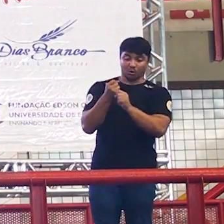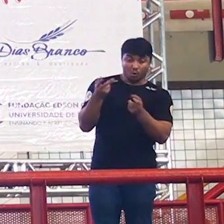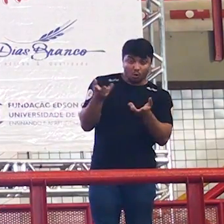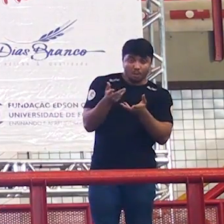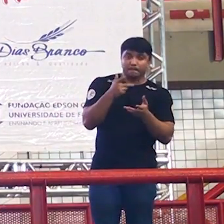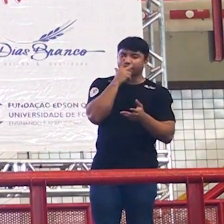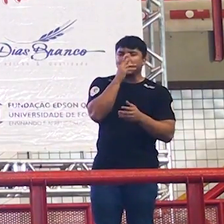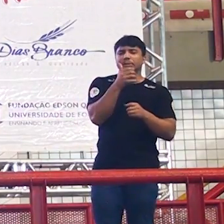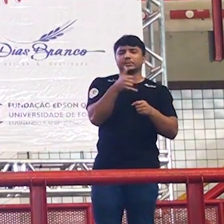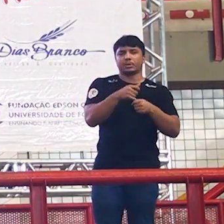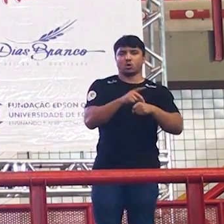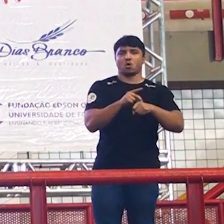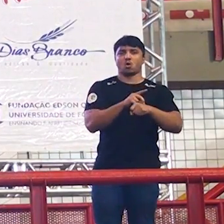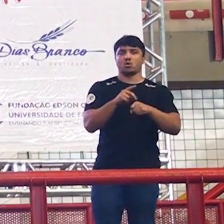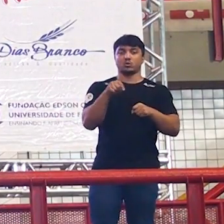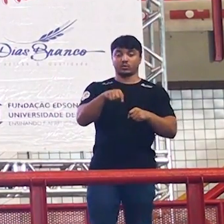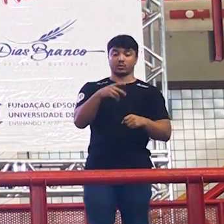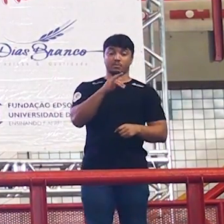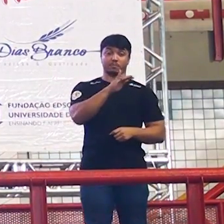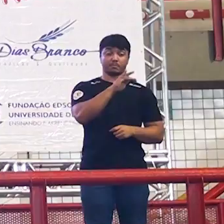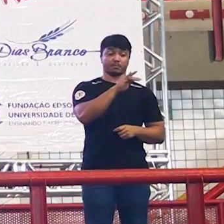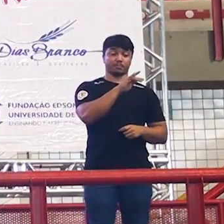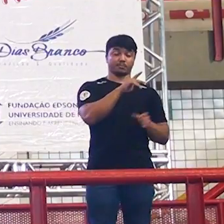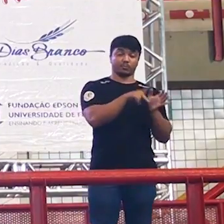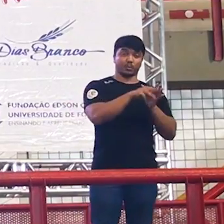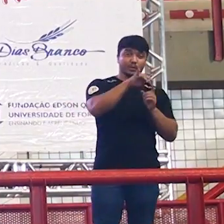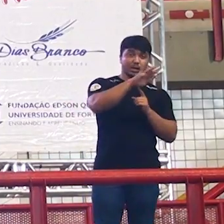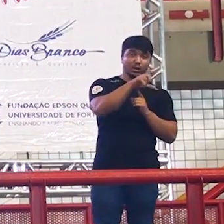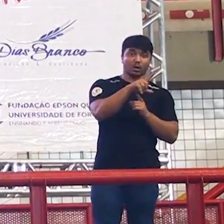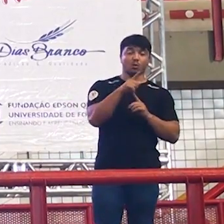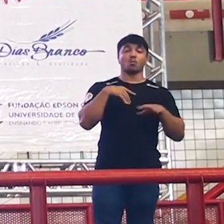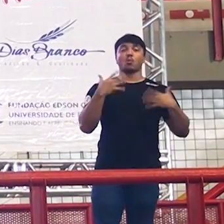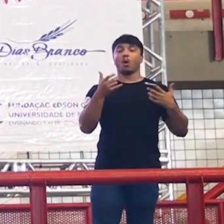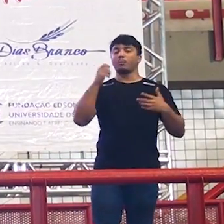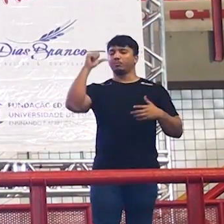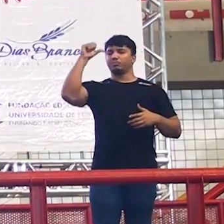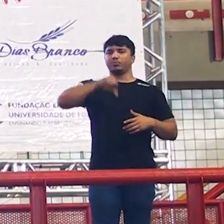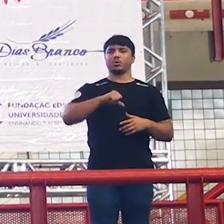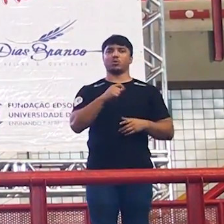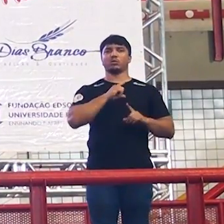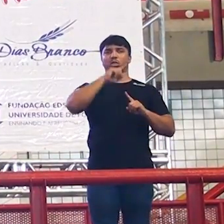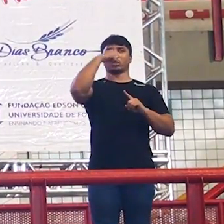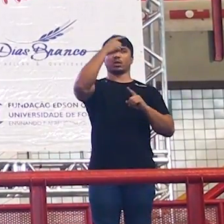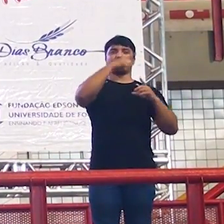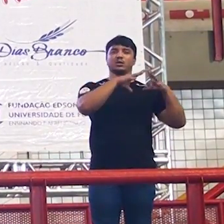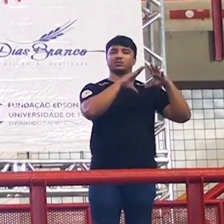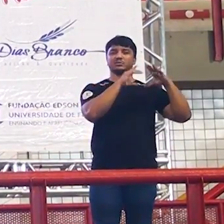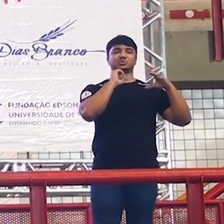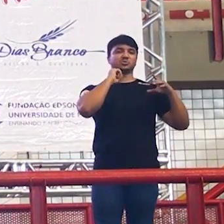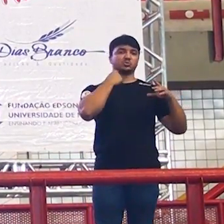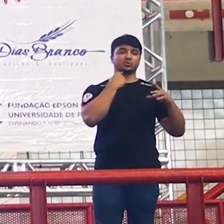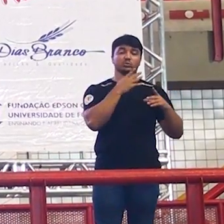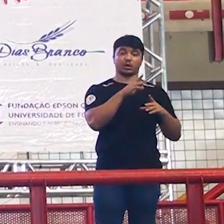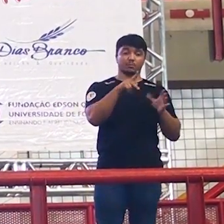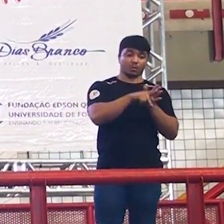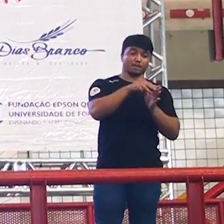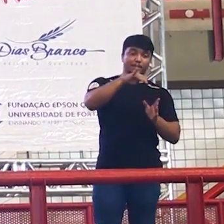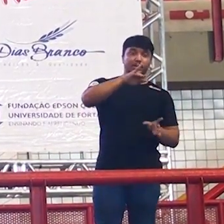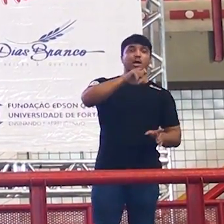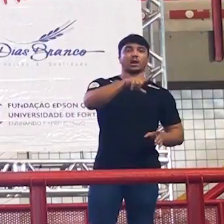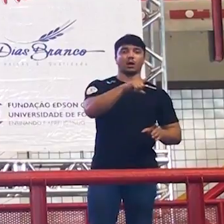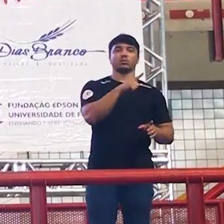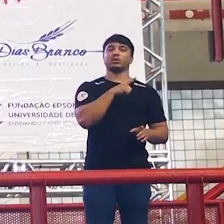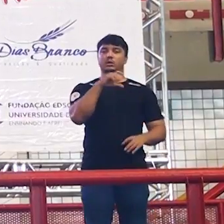petróleo. Carvão mineral, carvão vegetal, quem polui mais? Carvão mineral, porque no carvão mineral